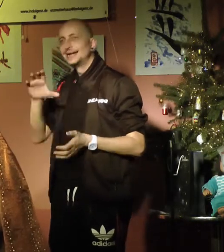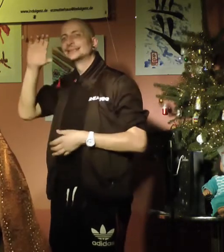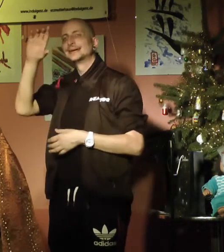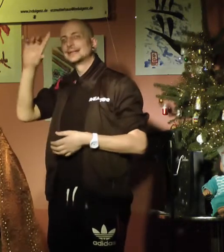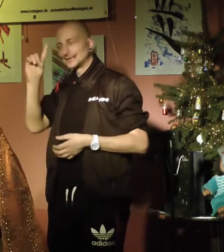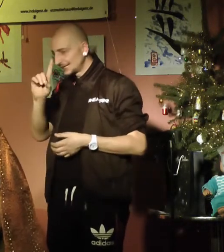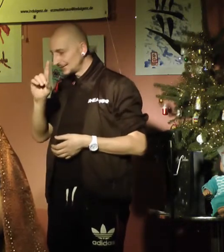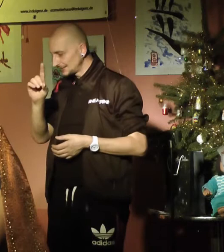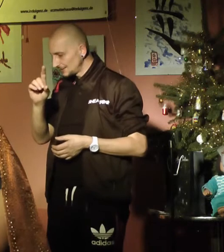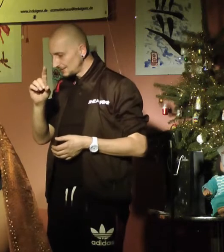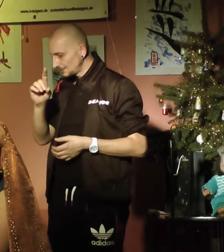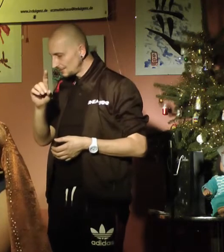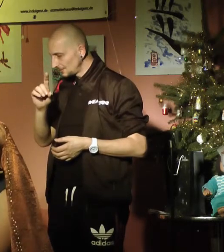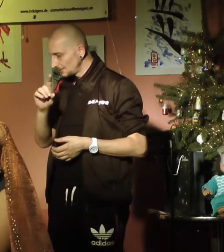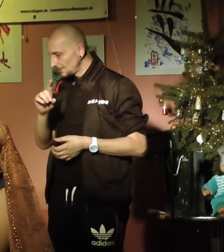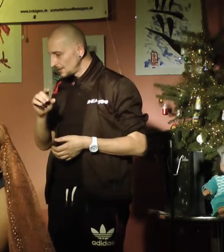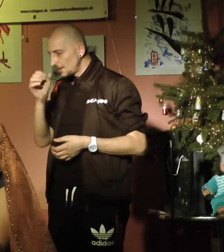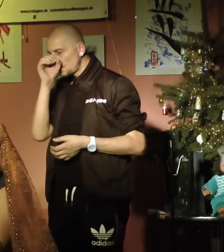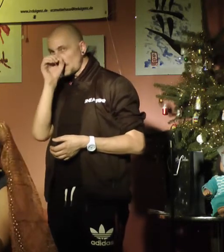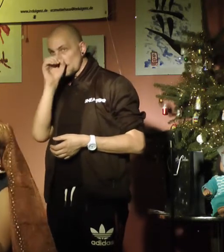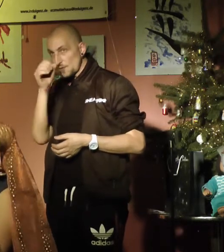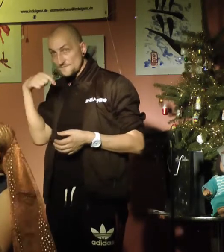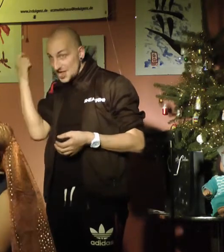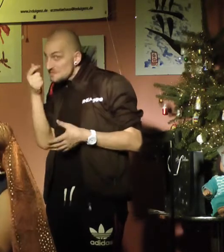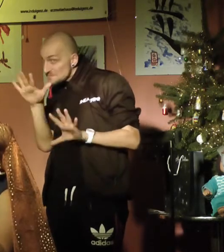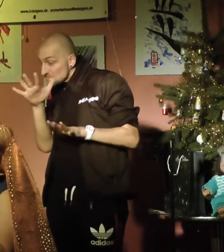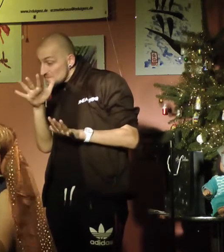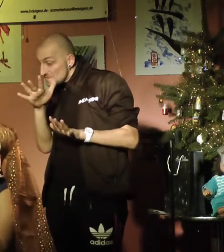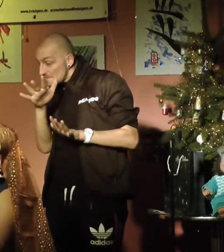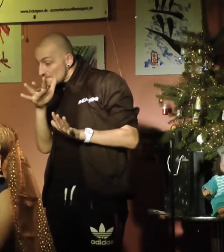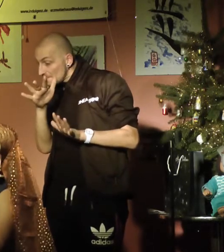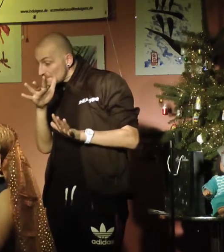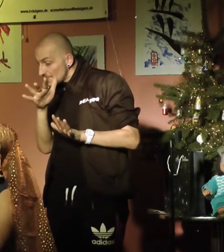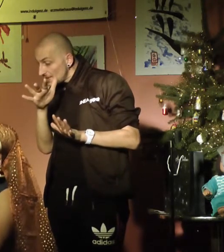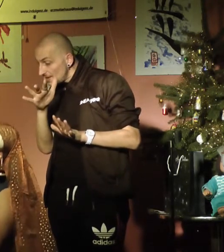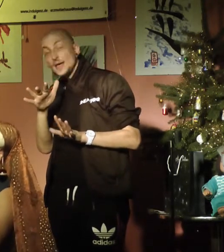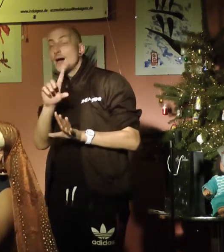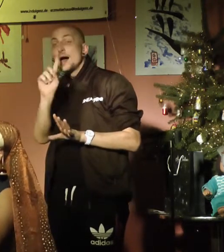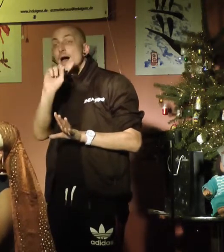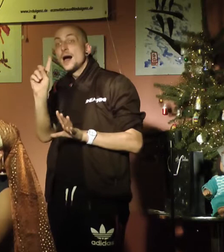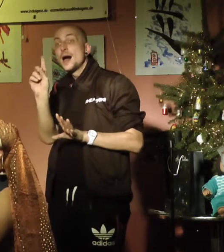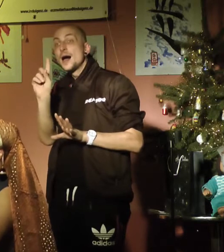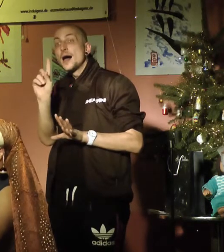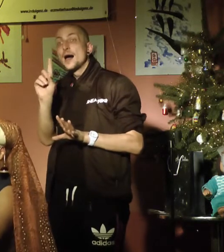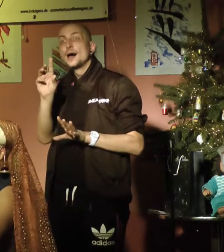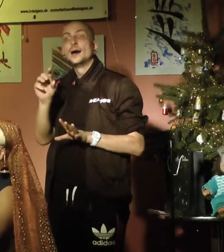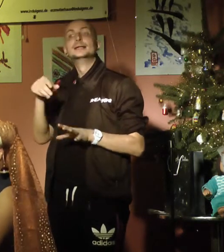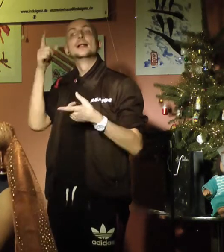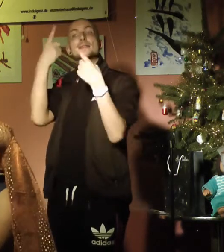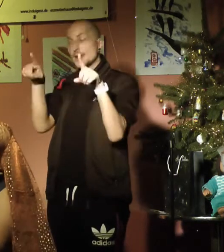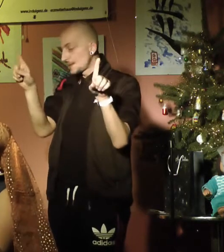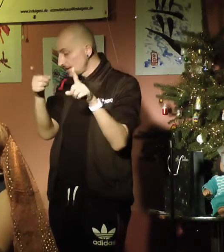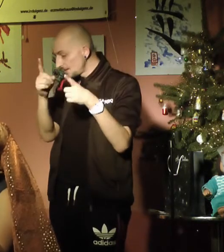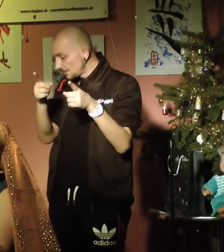schön. Sind das schwarz gebrannte Pornofilme auf DVD? Oder? Nein, das ist richtig schön. Marcella Detroit,